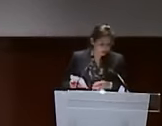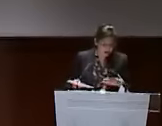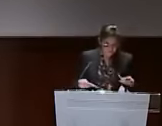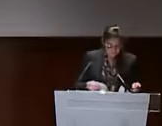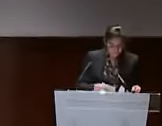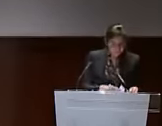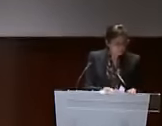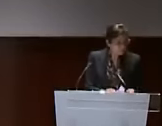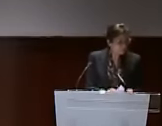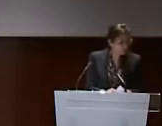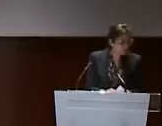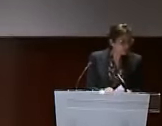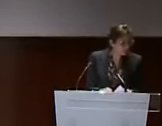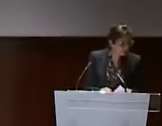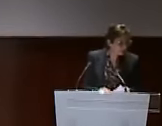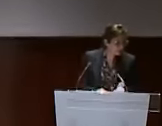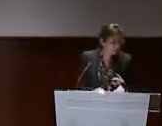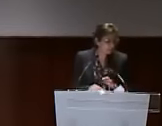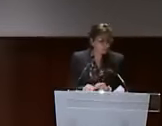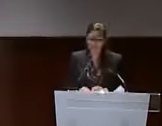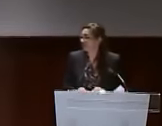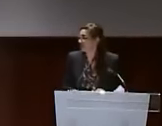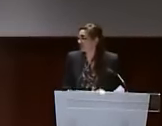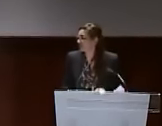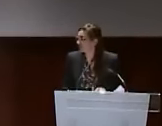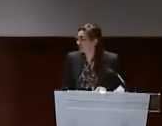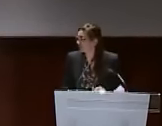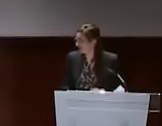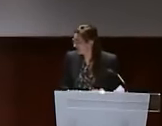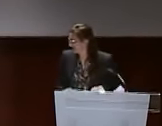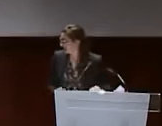Flora Hamann va s'entretenir avec Victor Abou.